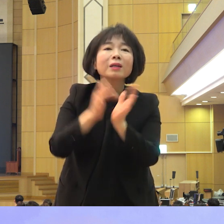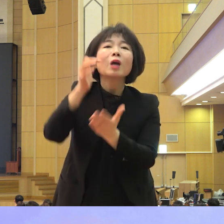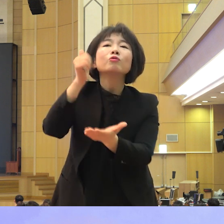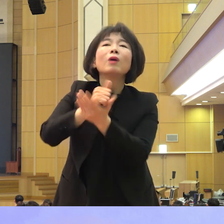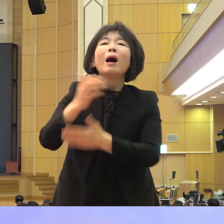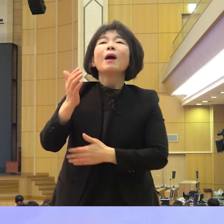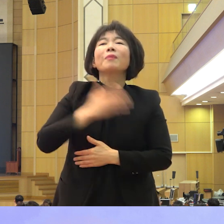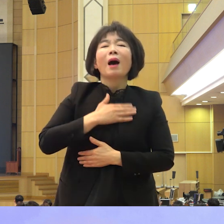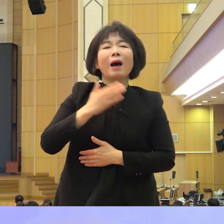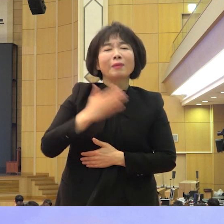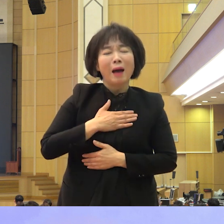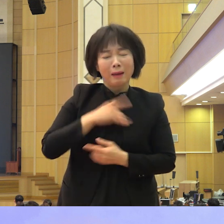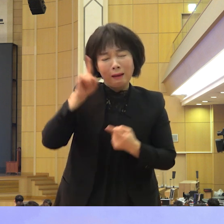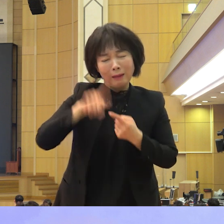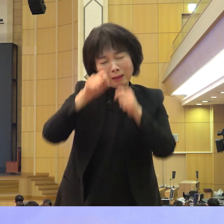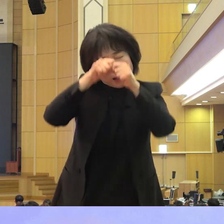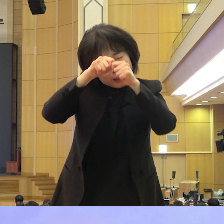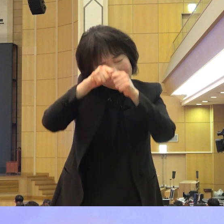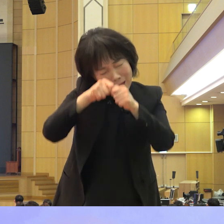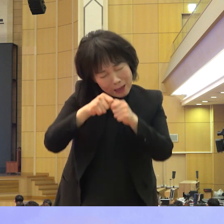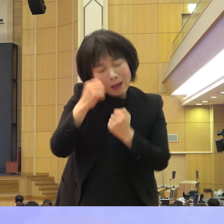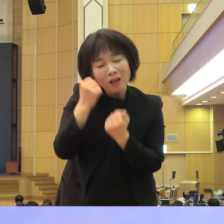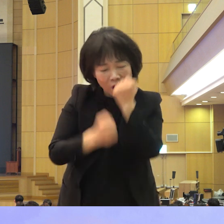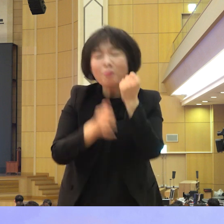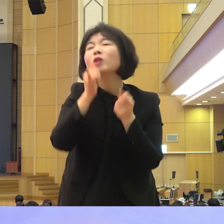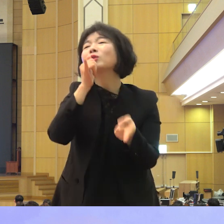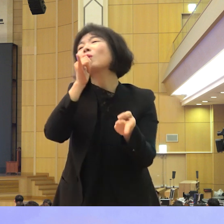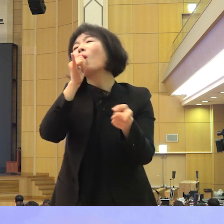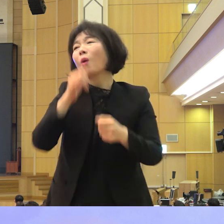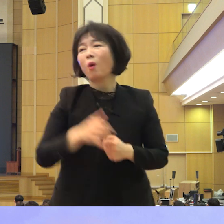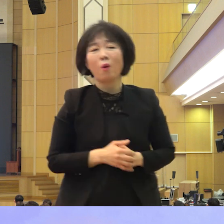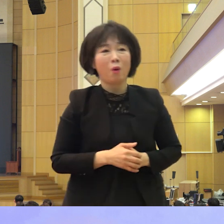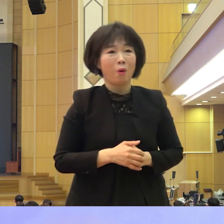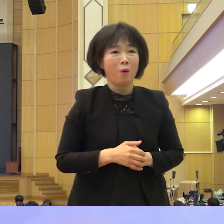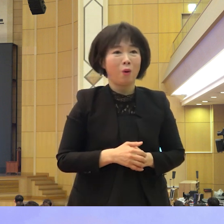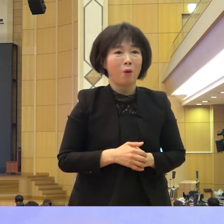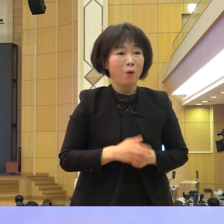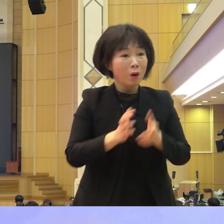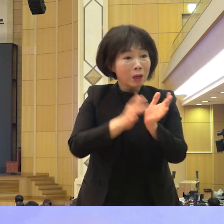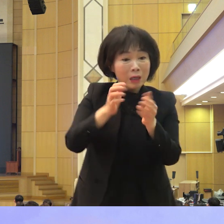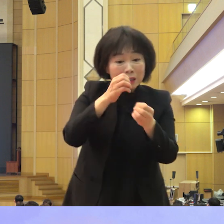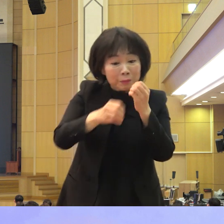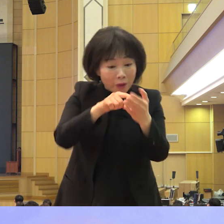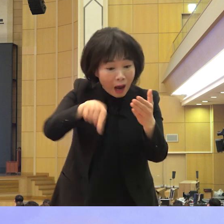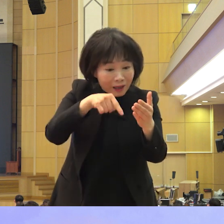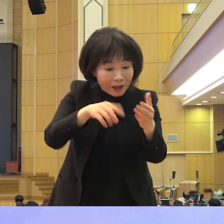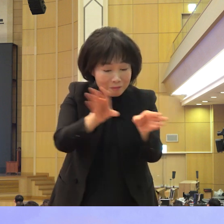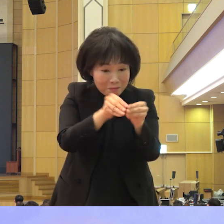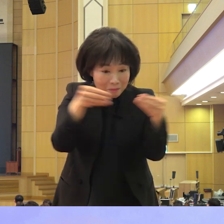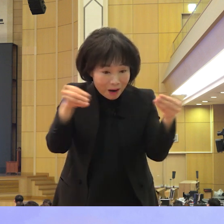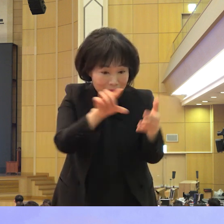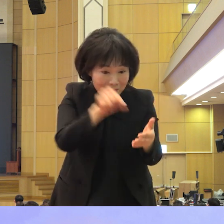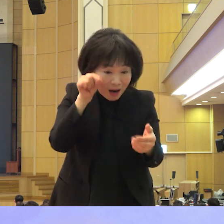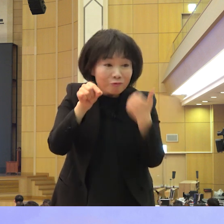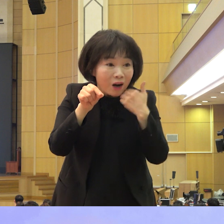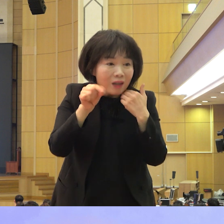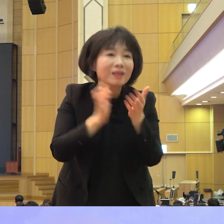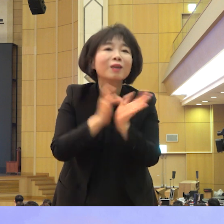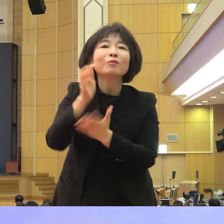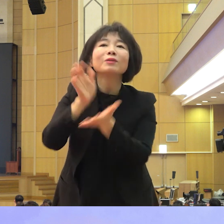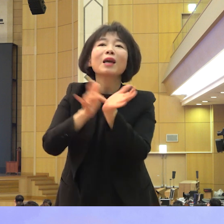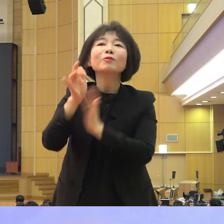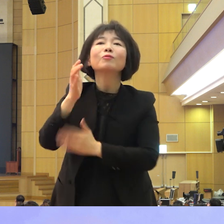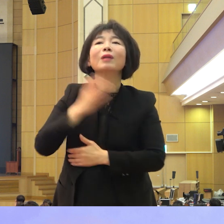시적인 글로만 생각하는데 시편에 나를 가리켜 예수님에 대하여